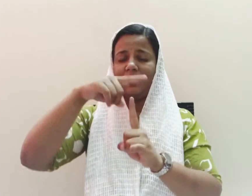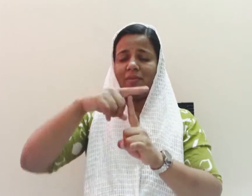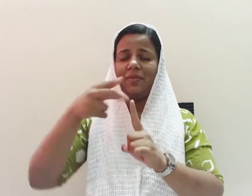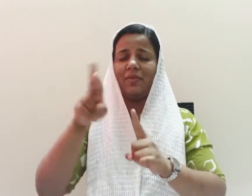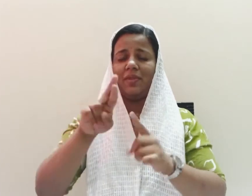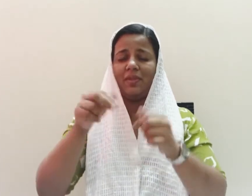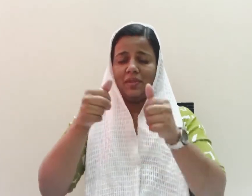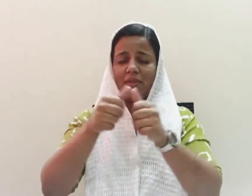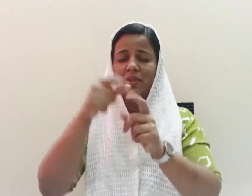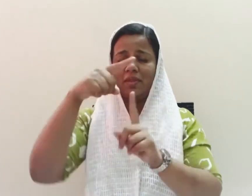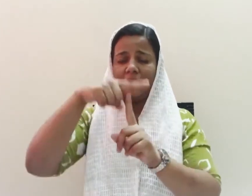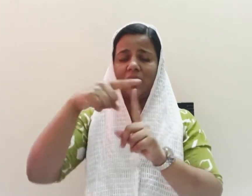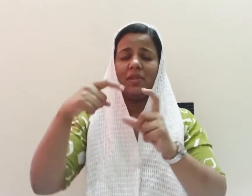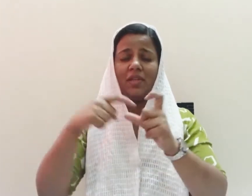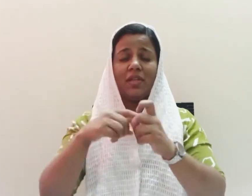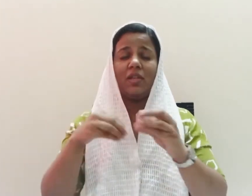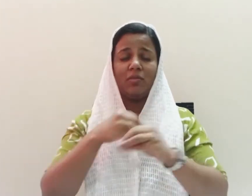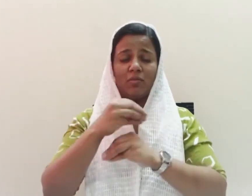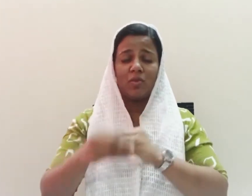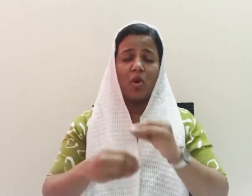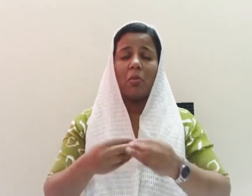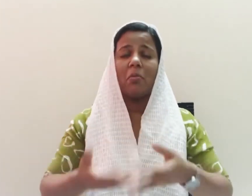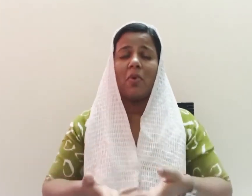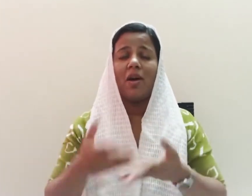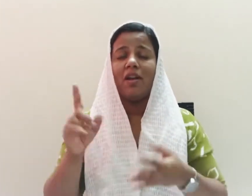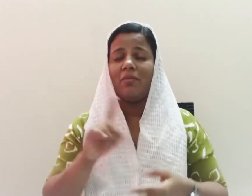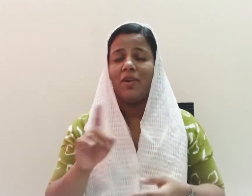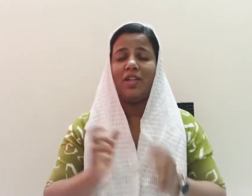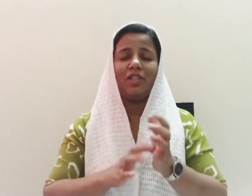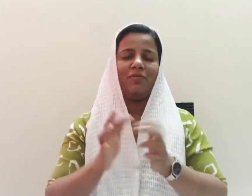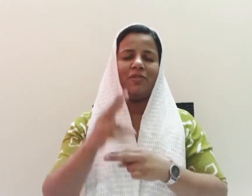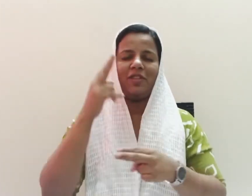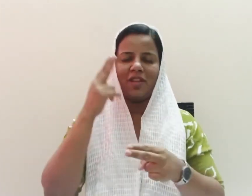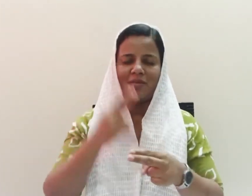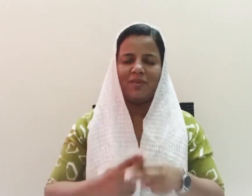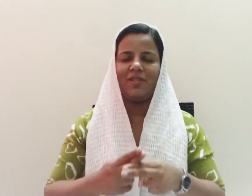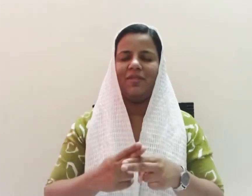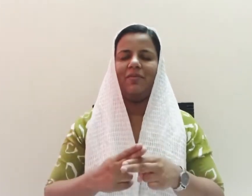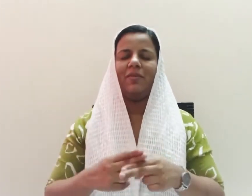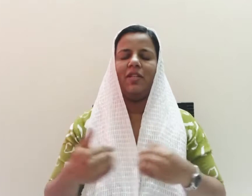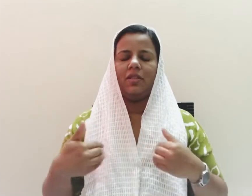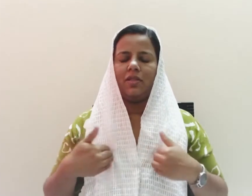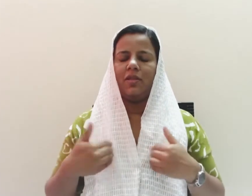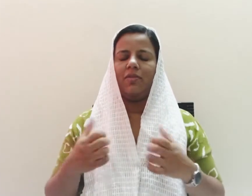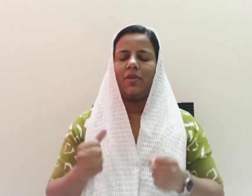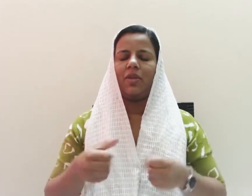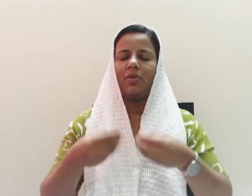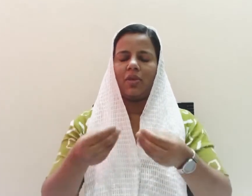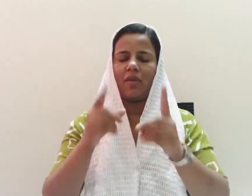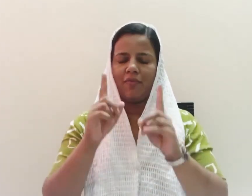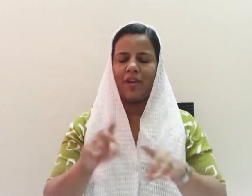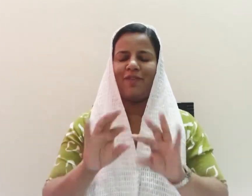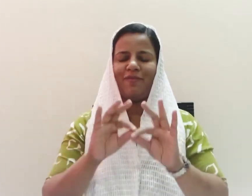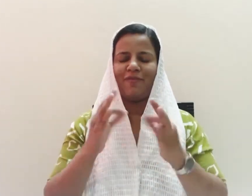ആ പ്രോസ്ട്രേറ്റിലുണ്ടായിരിക്കുന്ന ബുദ്ധിമുട്ടിനാൽ ഭാരപ്പെടുന്നവർ ഇന്ന് പകൽക്കാലം യേശു ക്രിസ്തുവിൻ്റെ നാമത്തിൽ സൗഖ്യമാകട്ടെ. അതുപോലെ